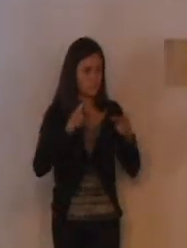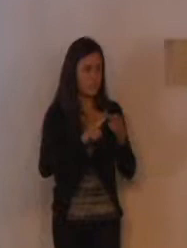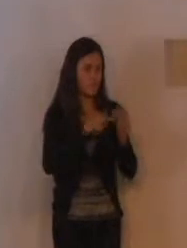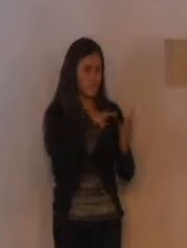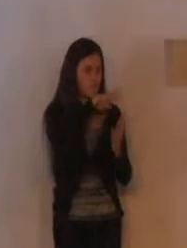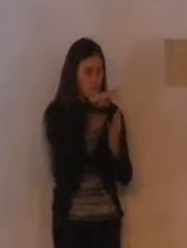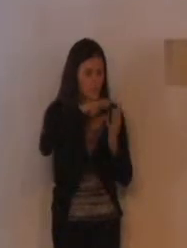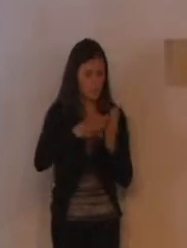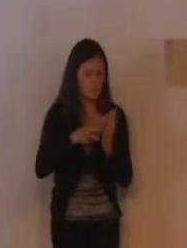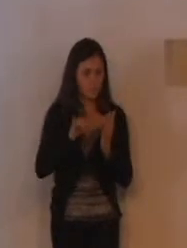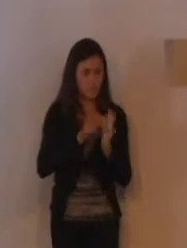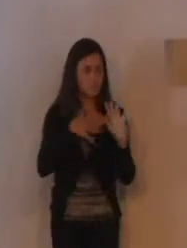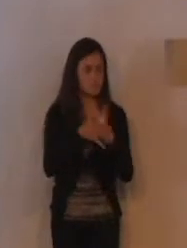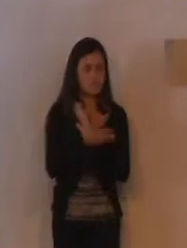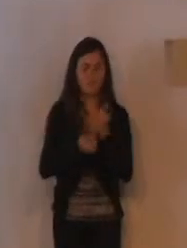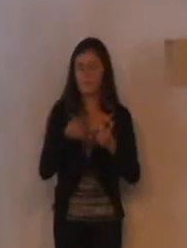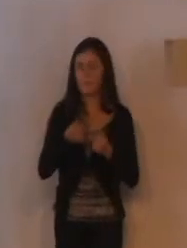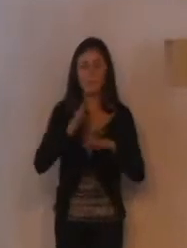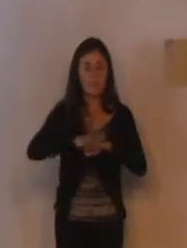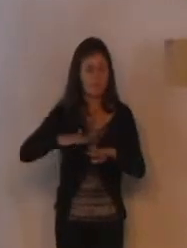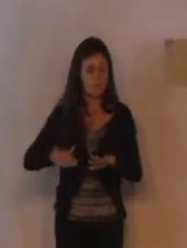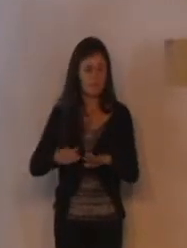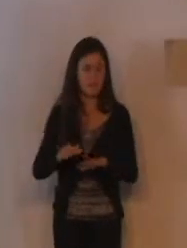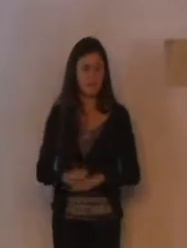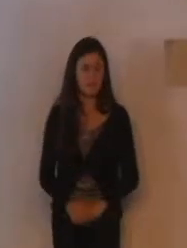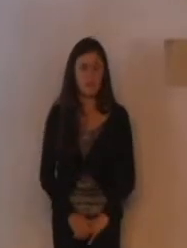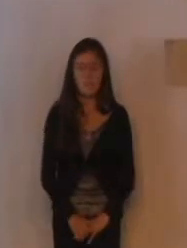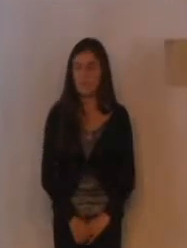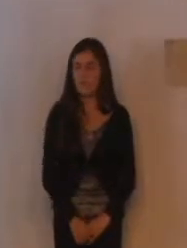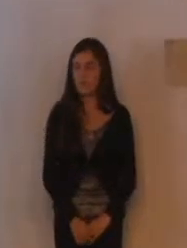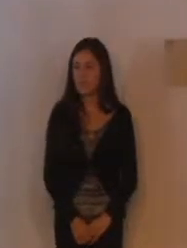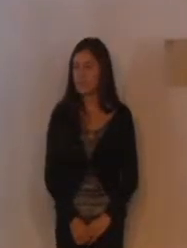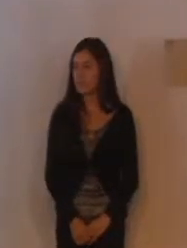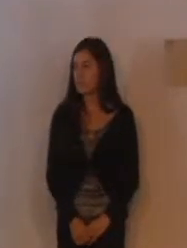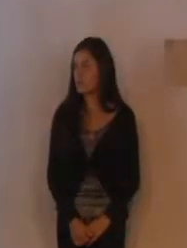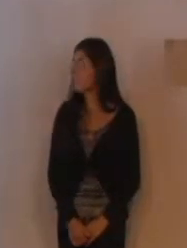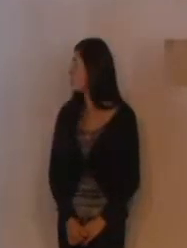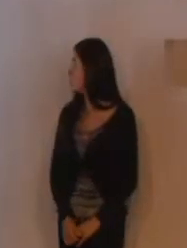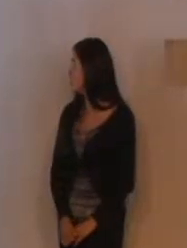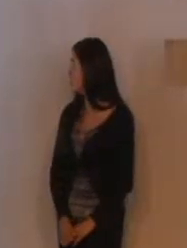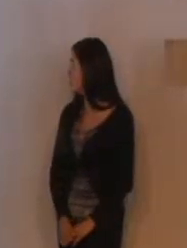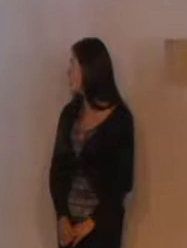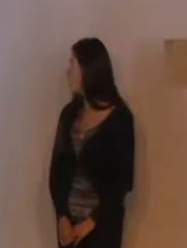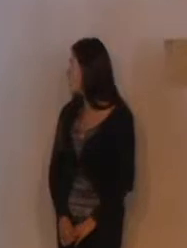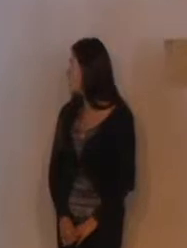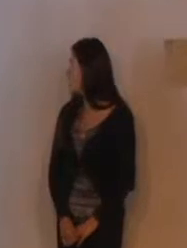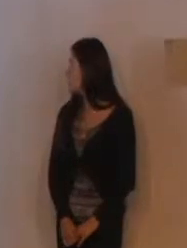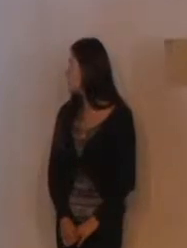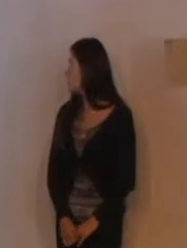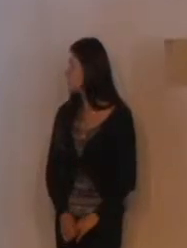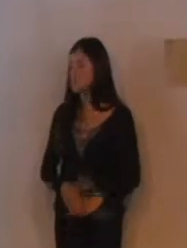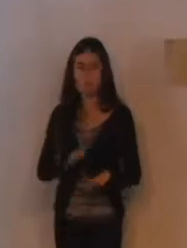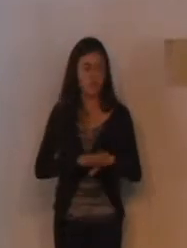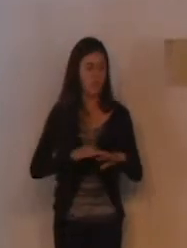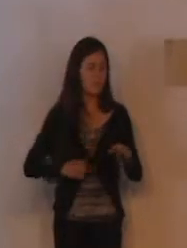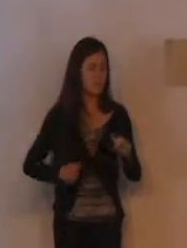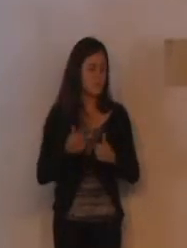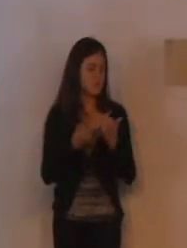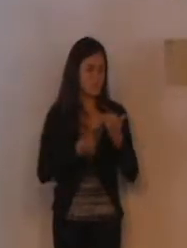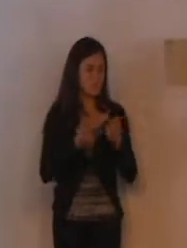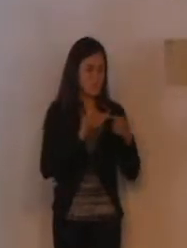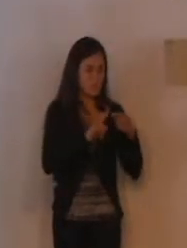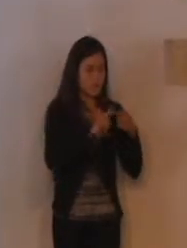alternativa. Entonces tenemos unos antecedentes de los cuales se parte, y es el